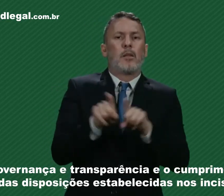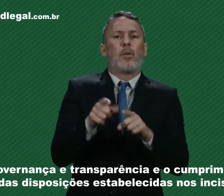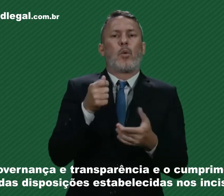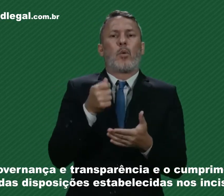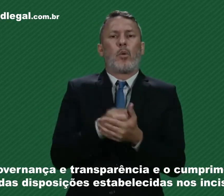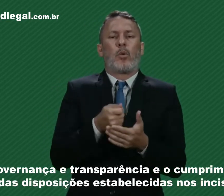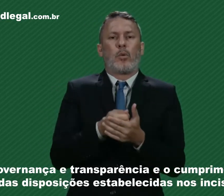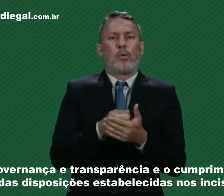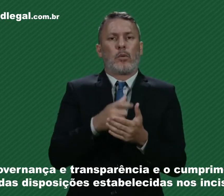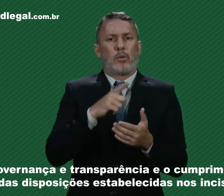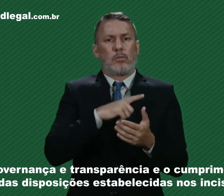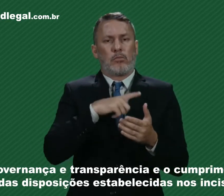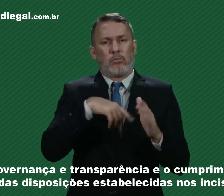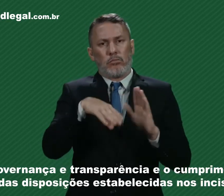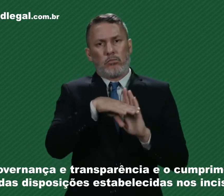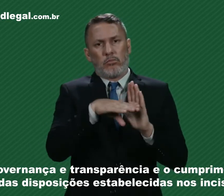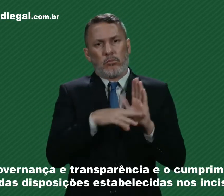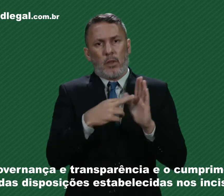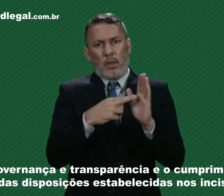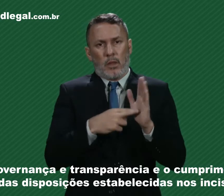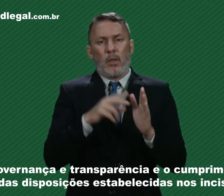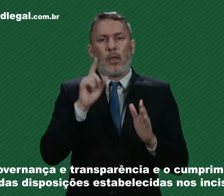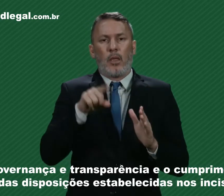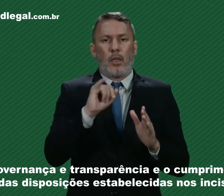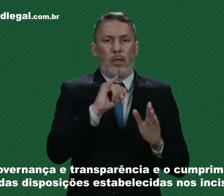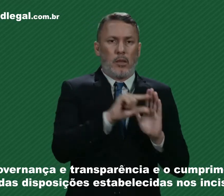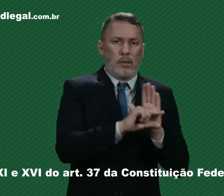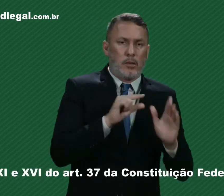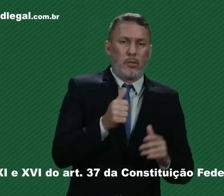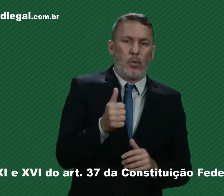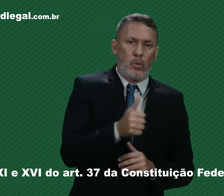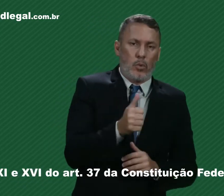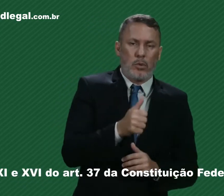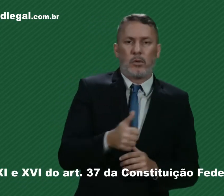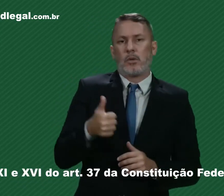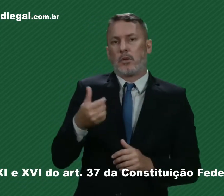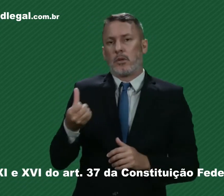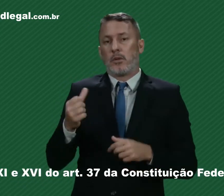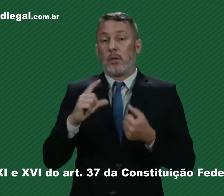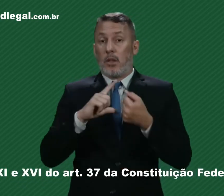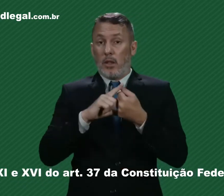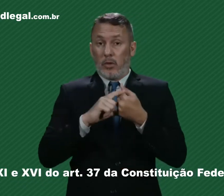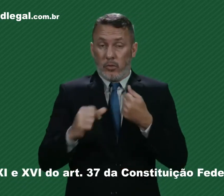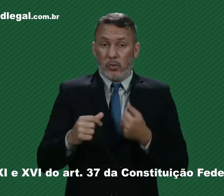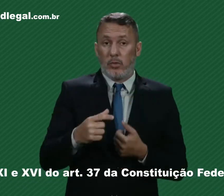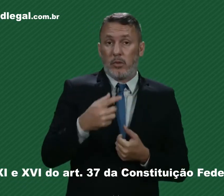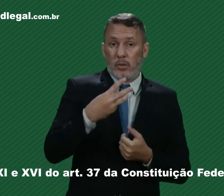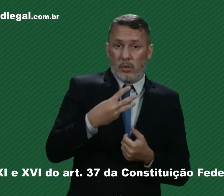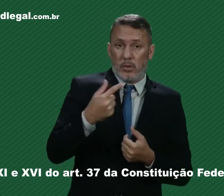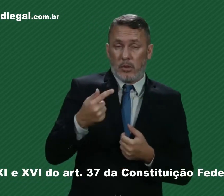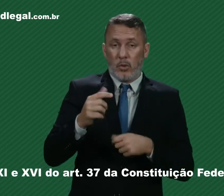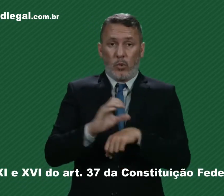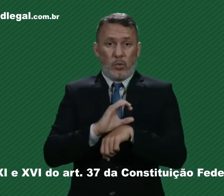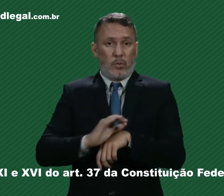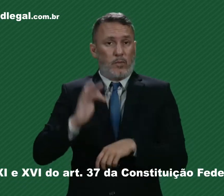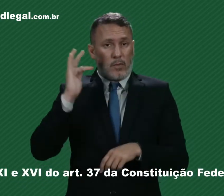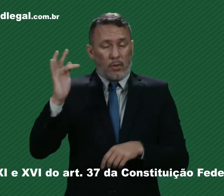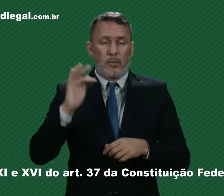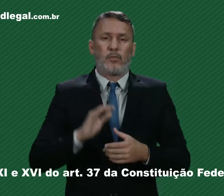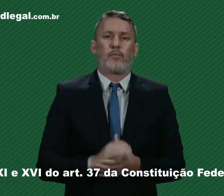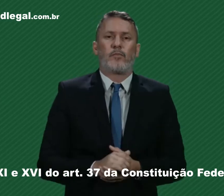e o cumprimento das disposições estabelecidas nos incisos 11 e 16 do artigo 37